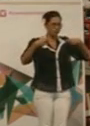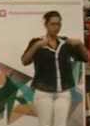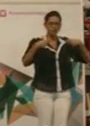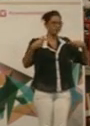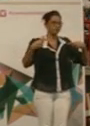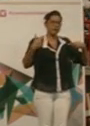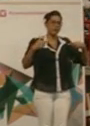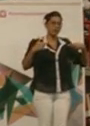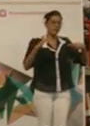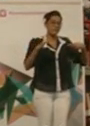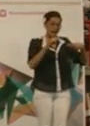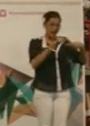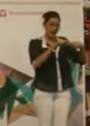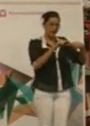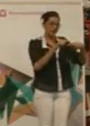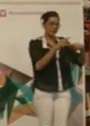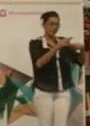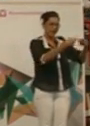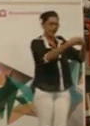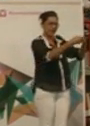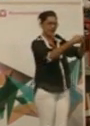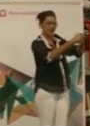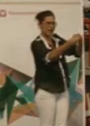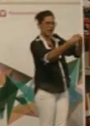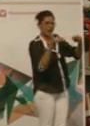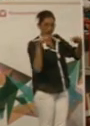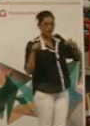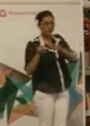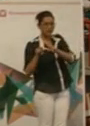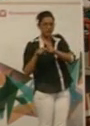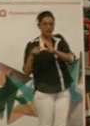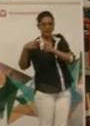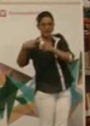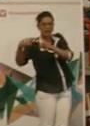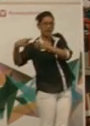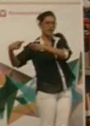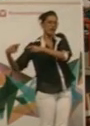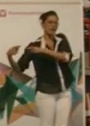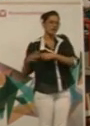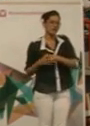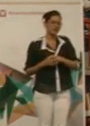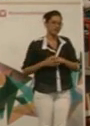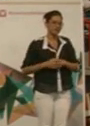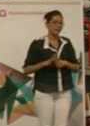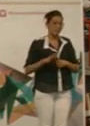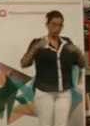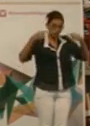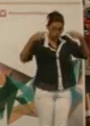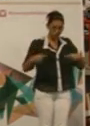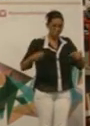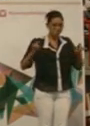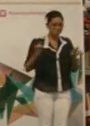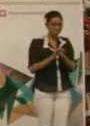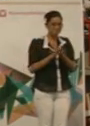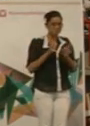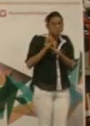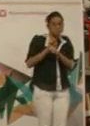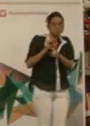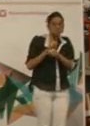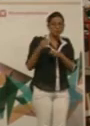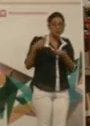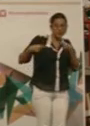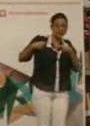atenção. Hoje nós vemos os Estados Unidos perseguindo todo mundo em busca dos terroristas, pois eles eram amigões dos terroristas